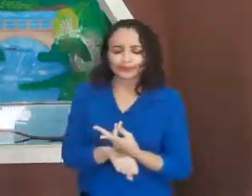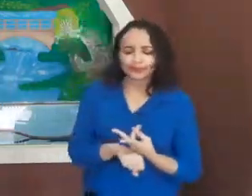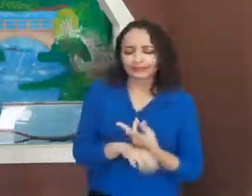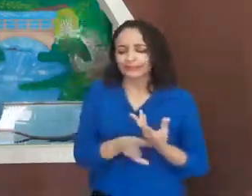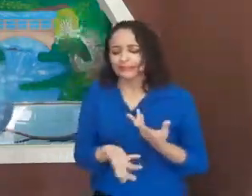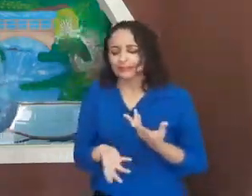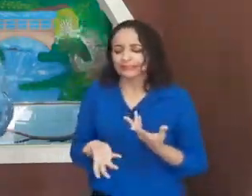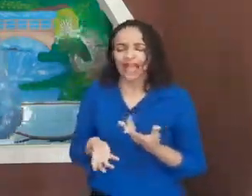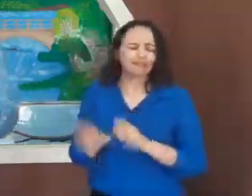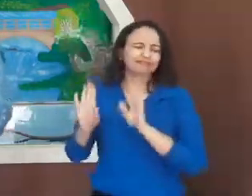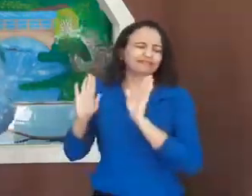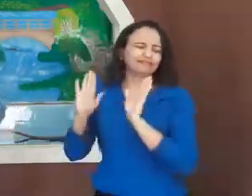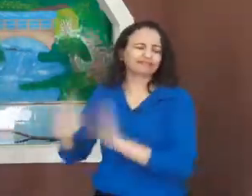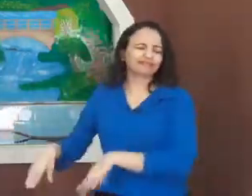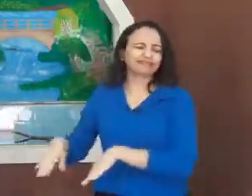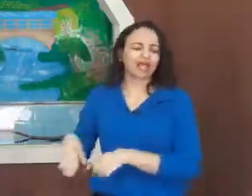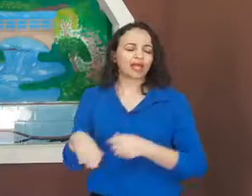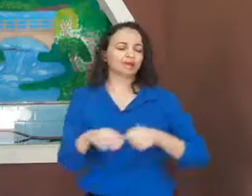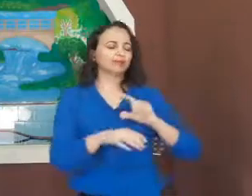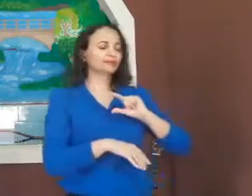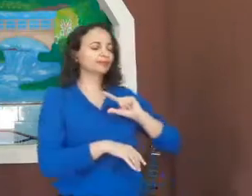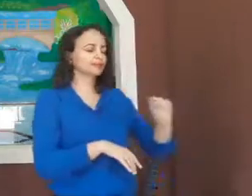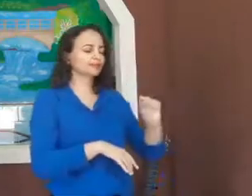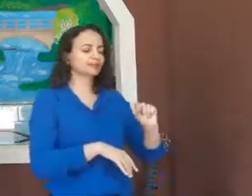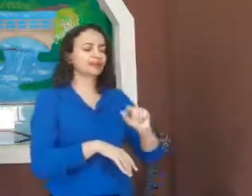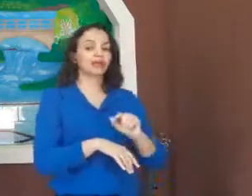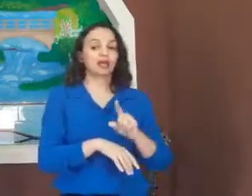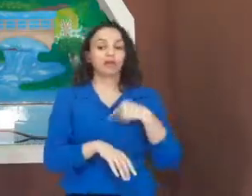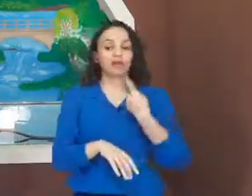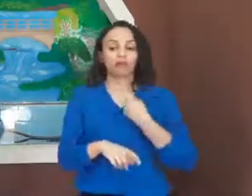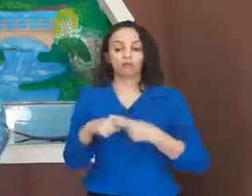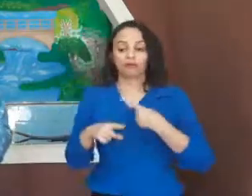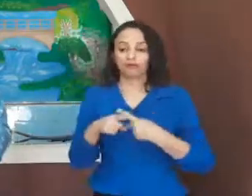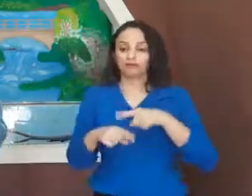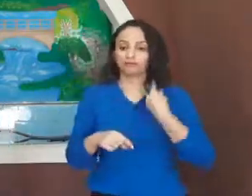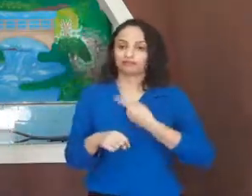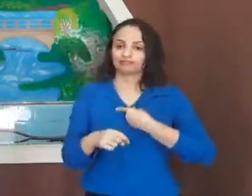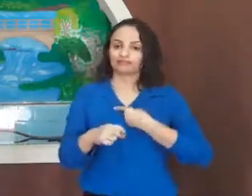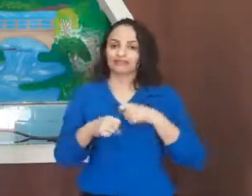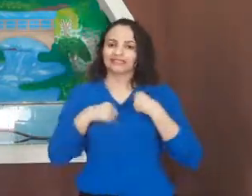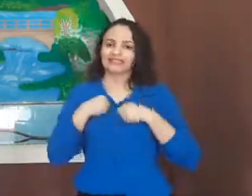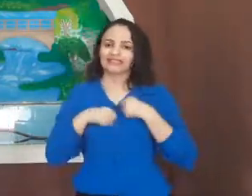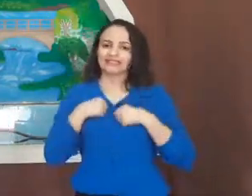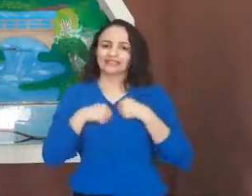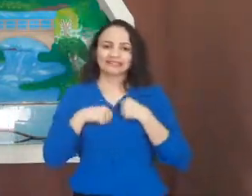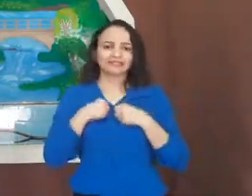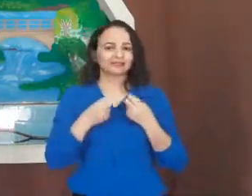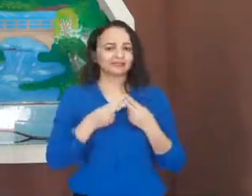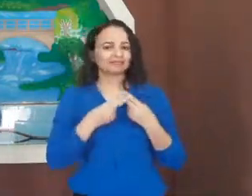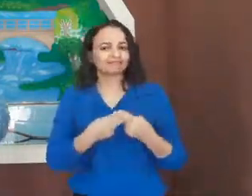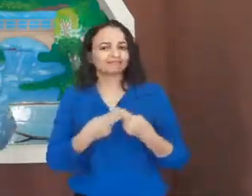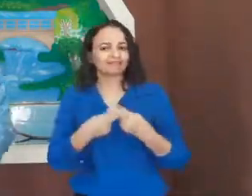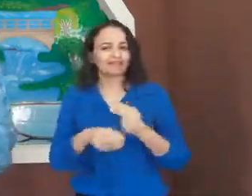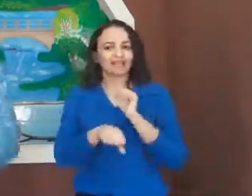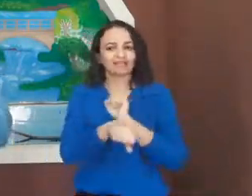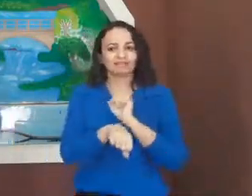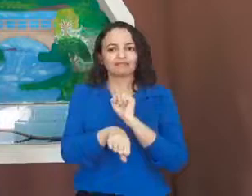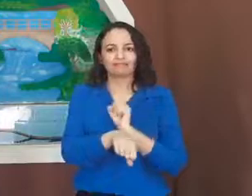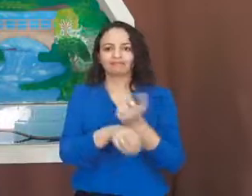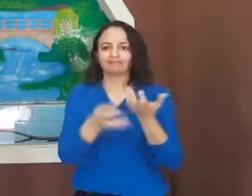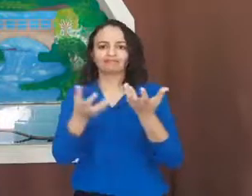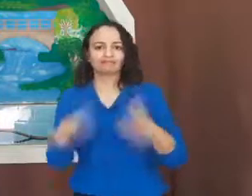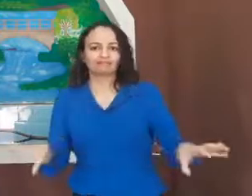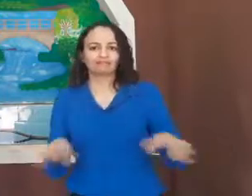temos essa ansiedade forte de não esperar, de querer fazer